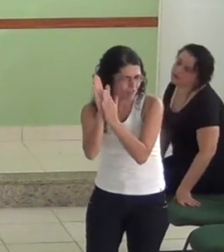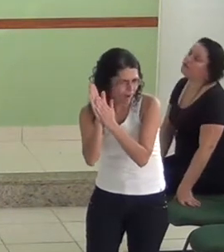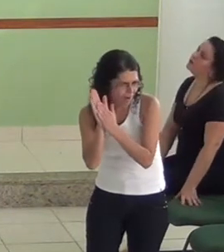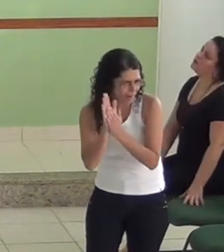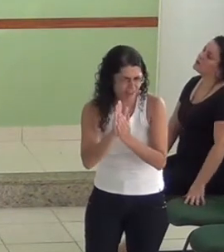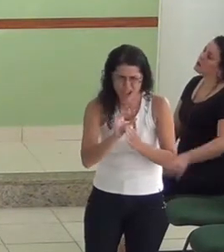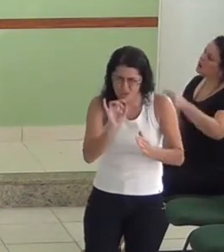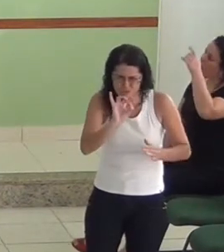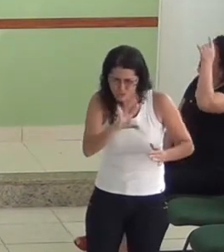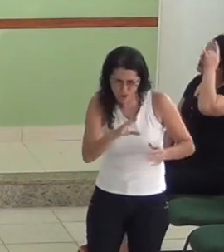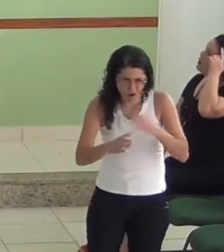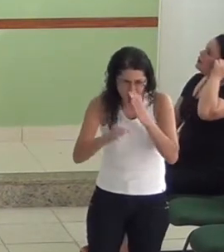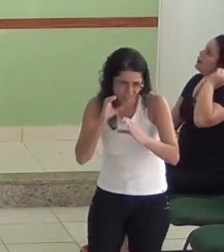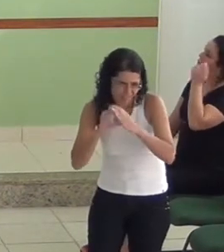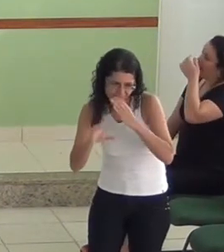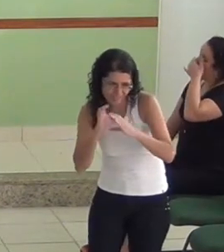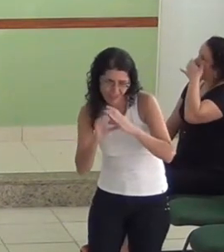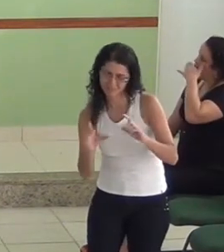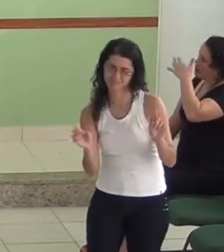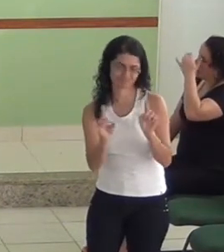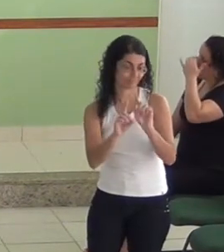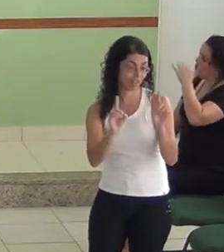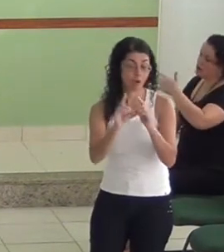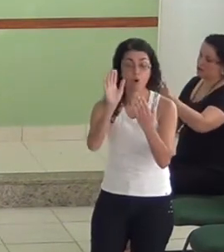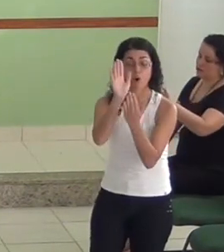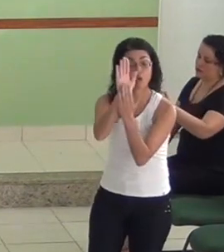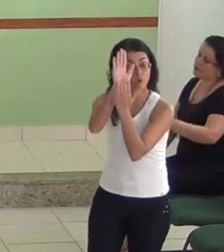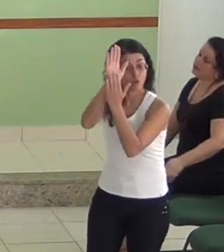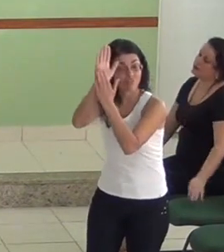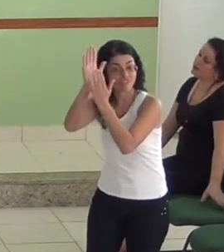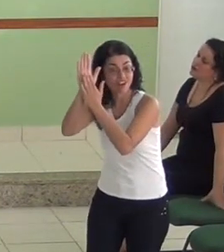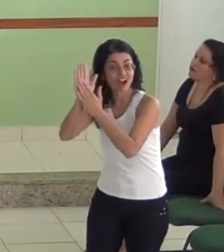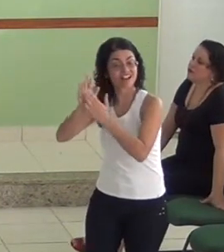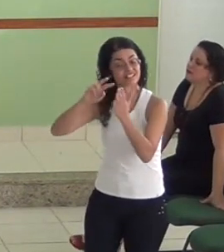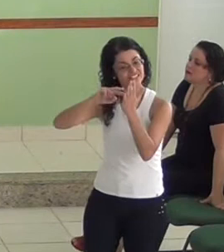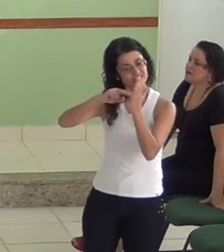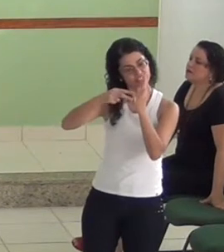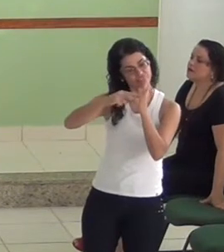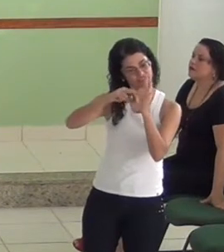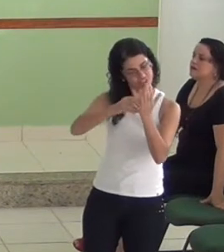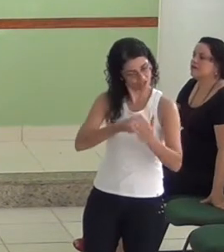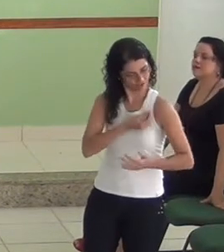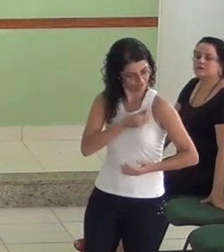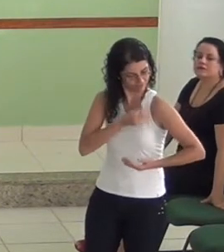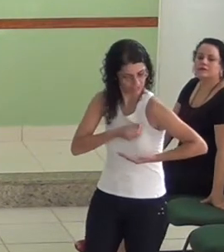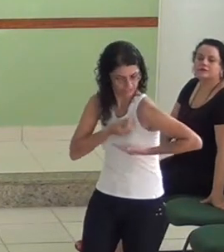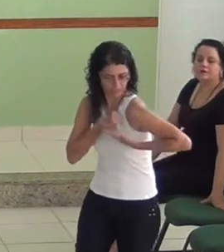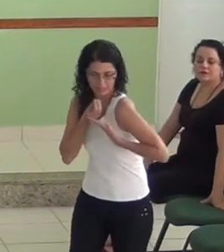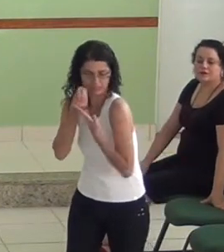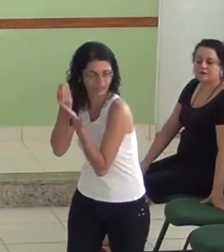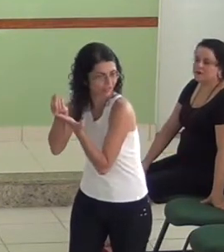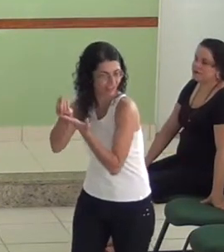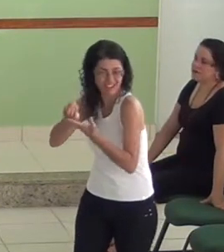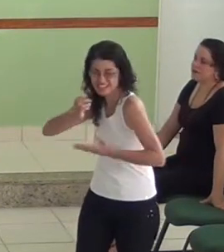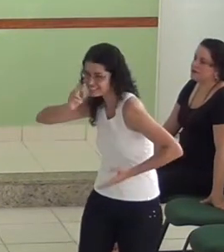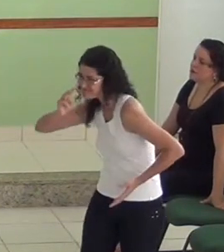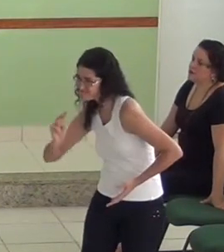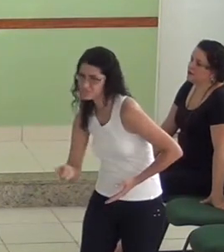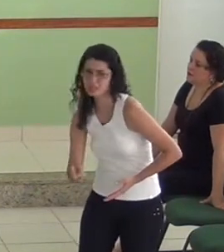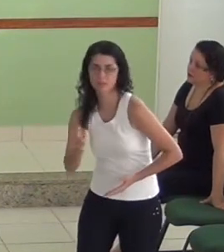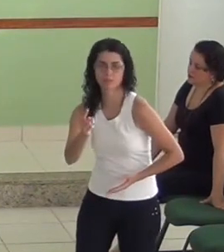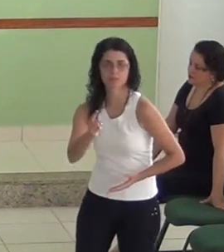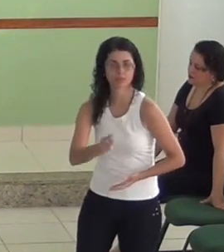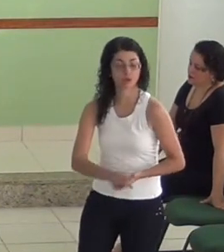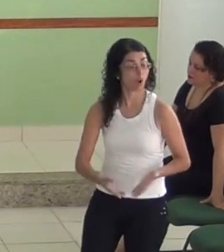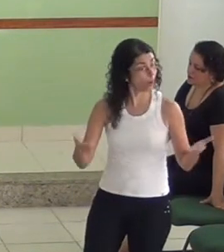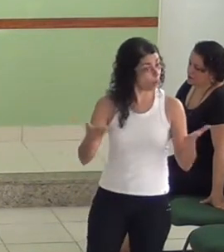entregar nossa vida como oferta o tempo todo ao Senhor. E o que me motivou hoje a estar aqui louvando ao